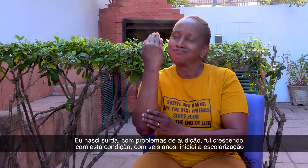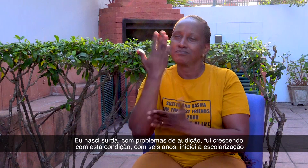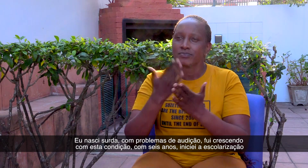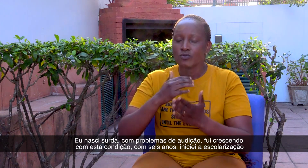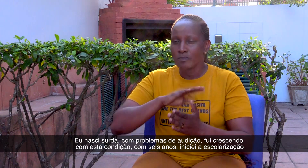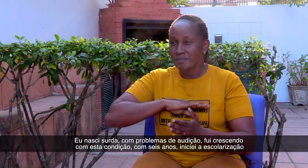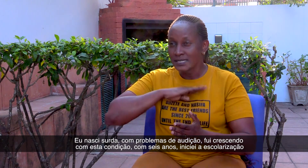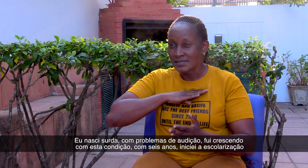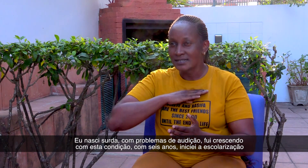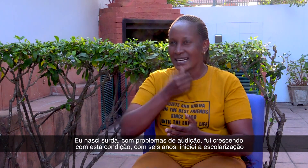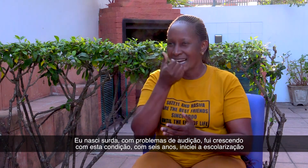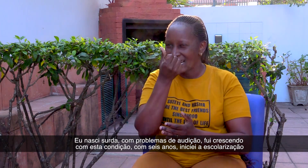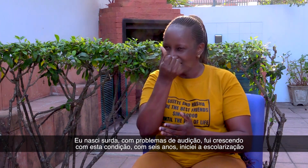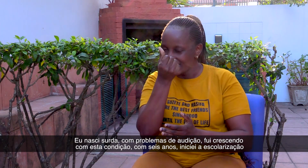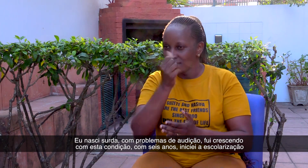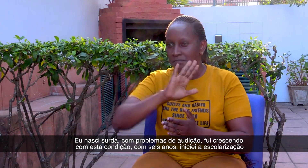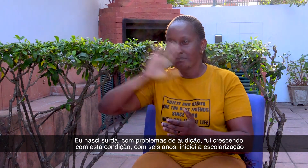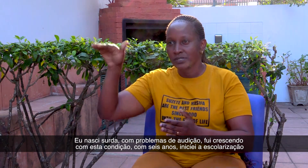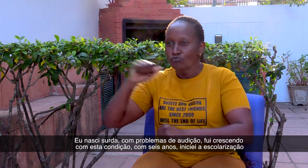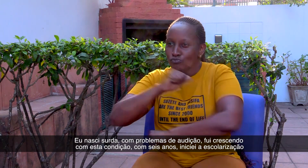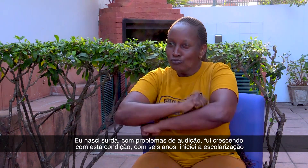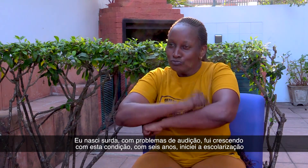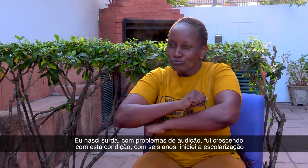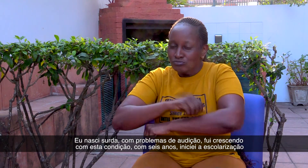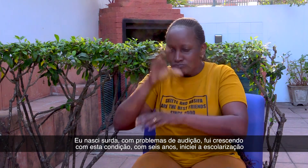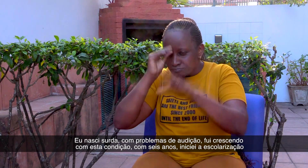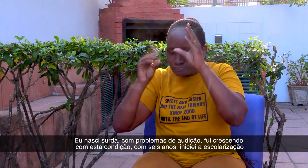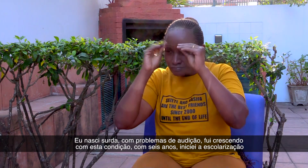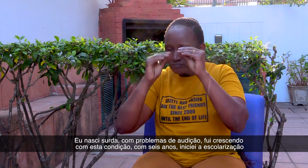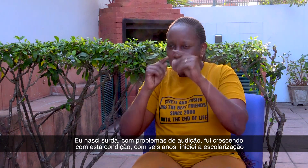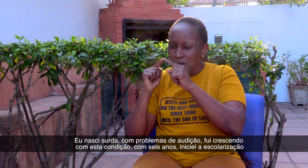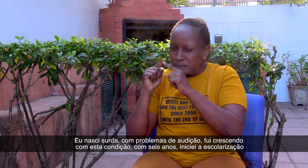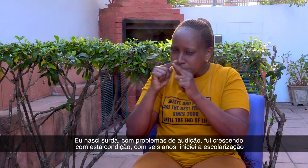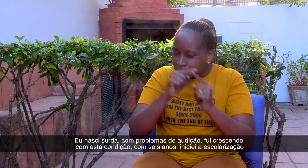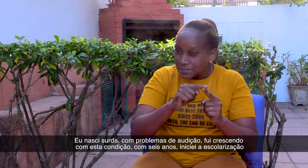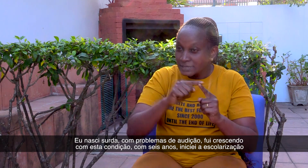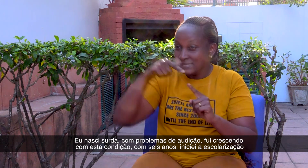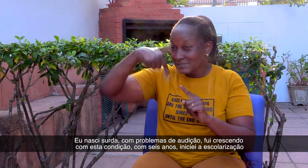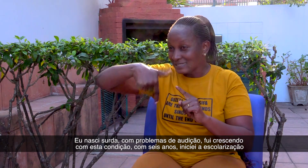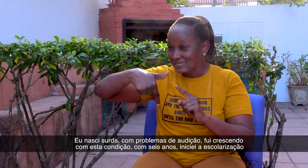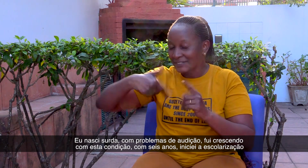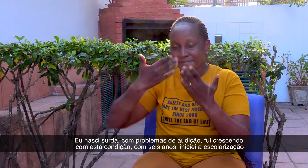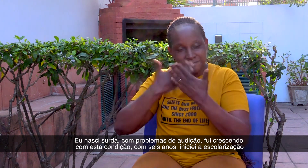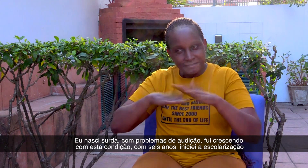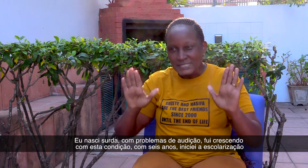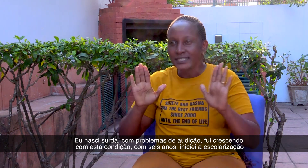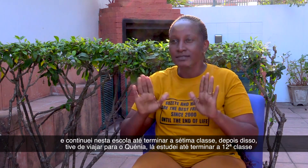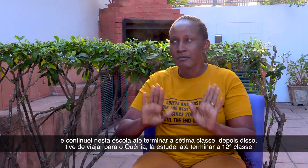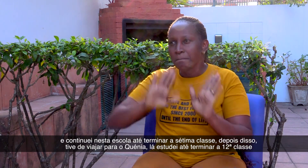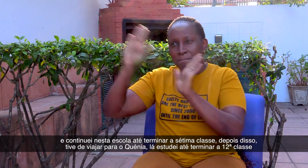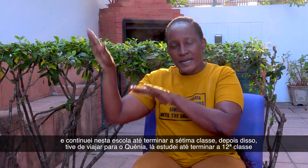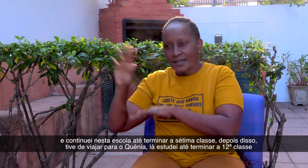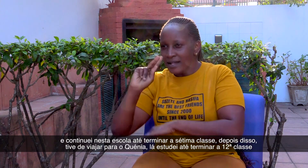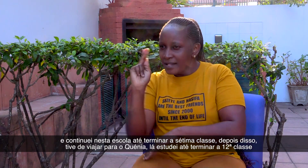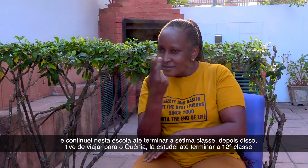Eu nasci surda, com problemas de audição. Fui crescendo com esta condição. Com 6 anos, iniciei a escolarização